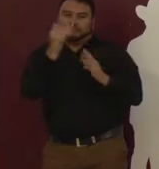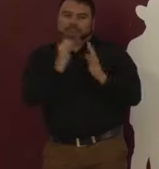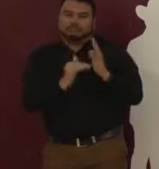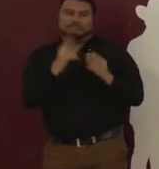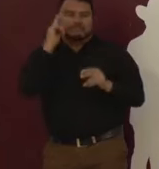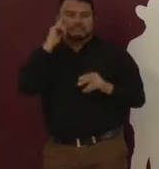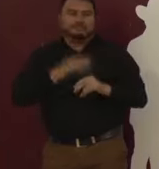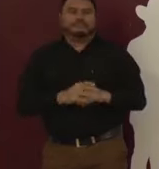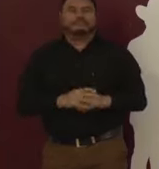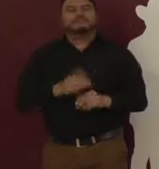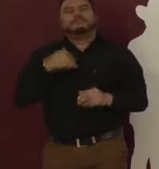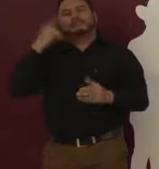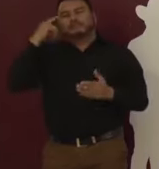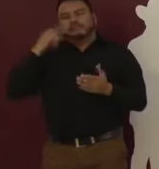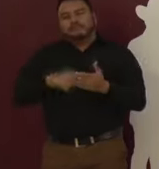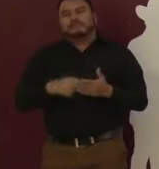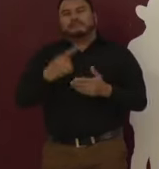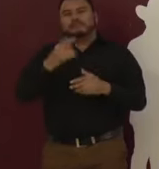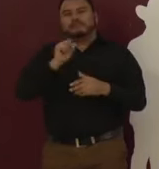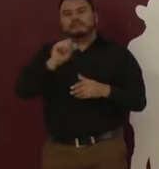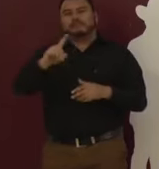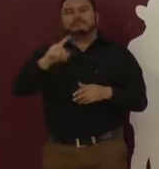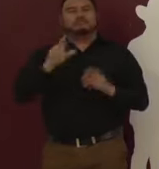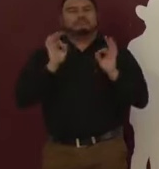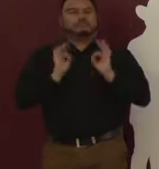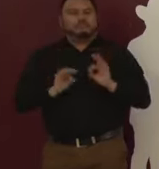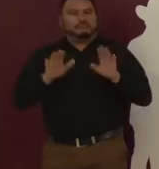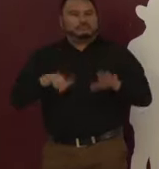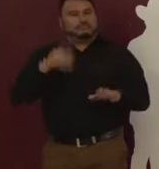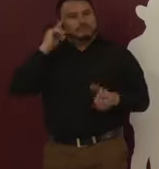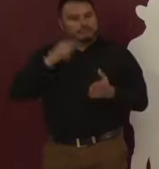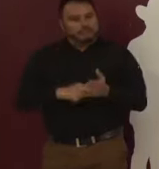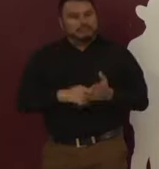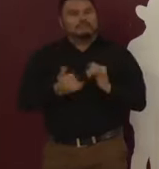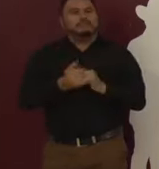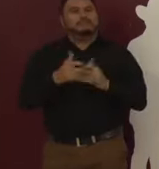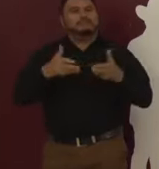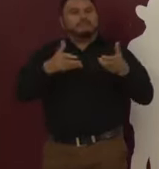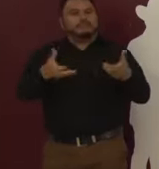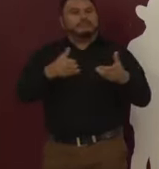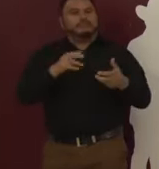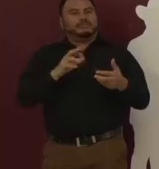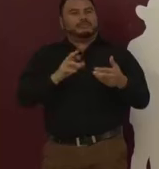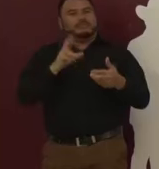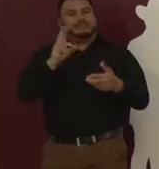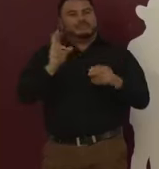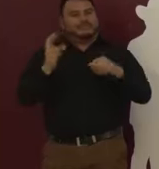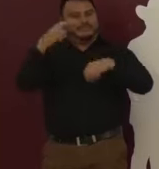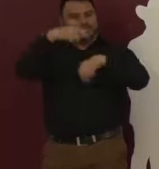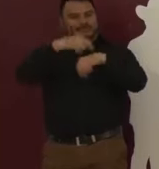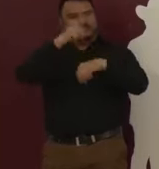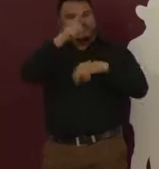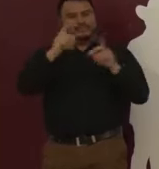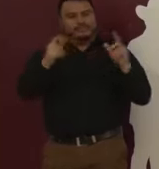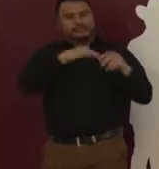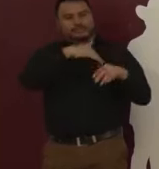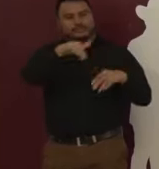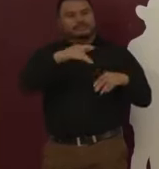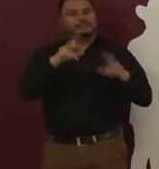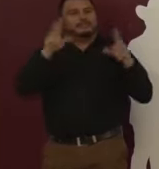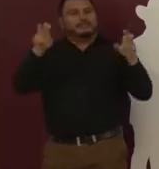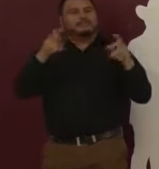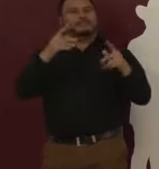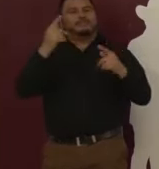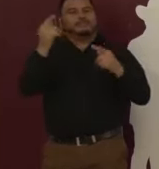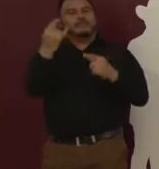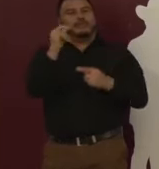No, yo creo que vamos a tener un fin de semana tranquilo. De hecho, ahí en la Avenida Revolución, como saben, establecimos Tijuana al Fresco.